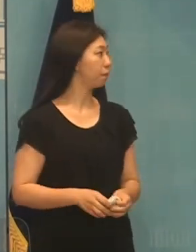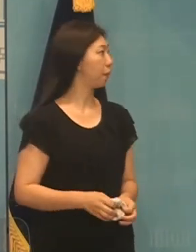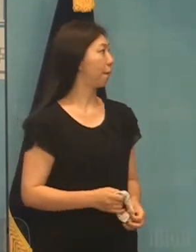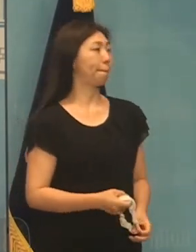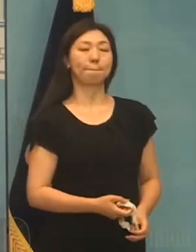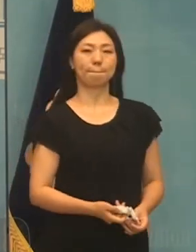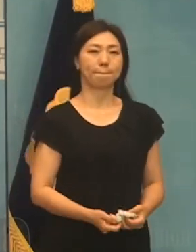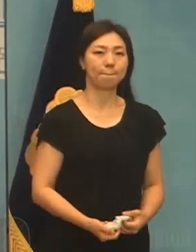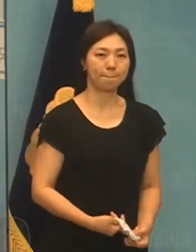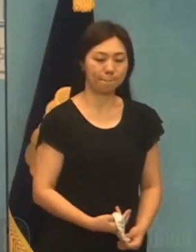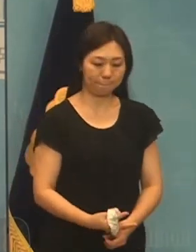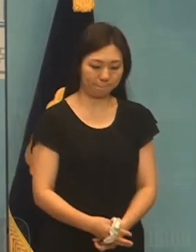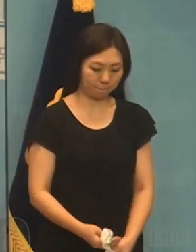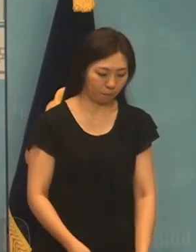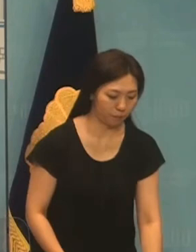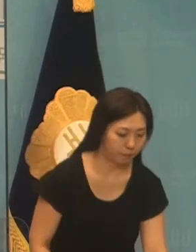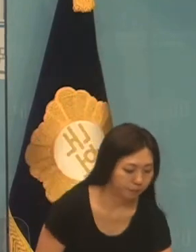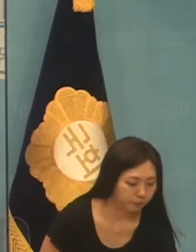네,